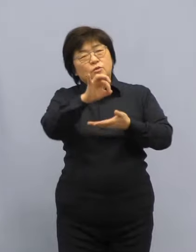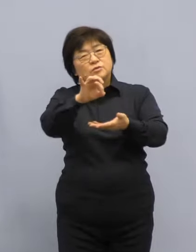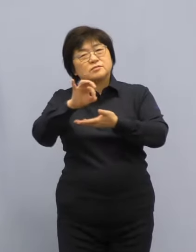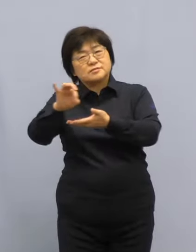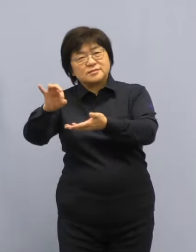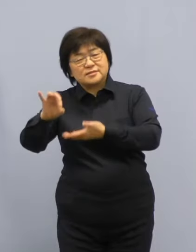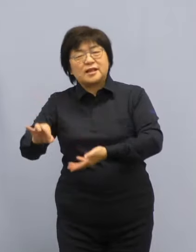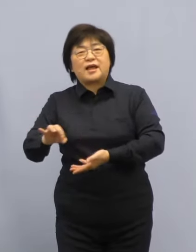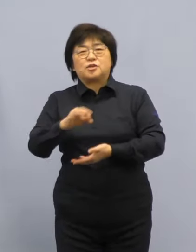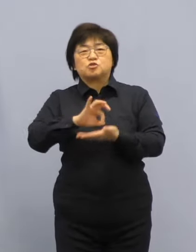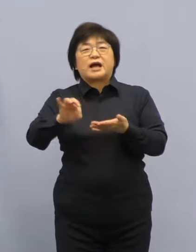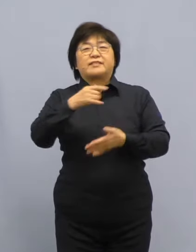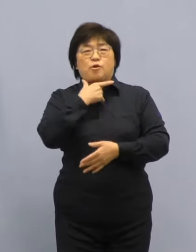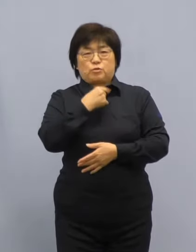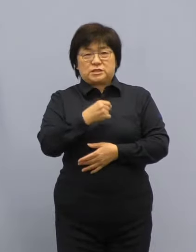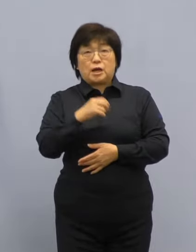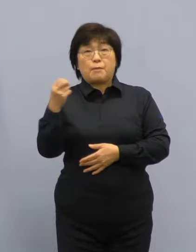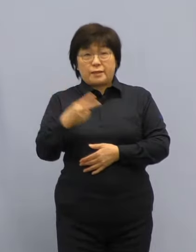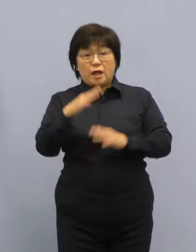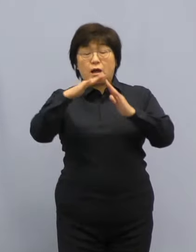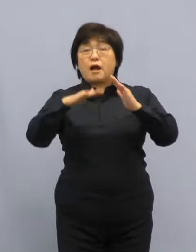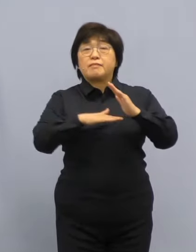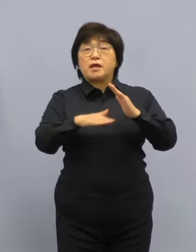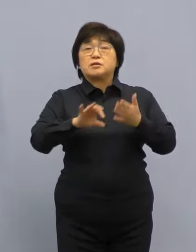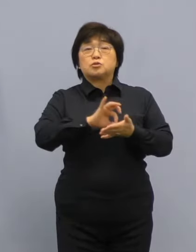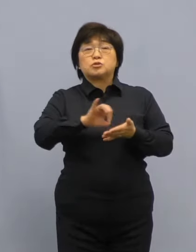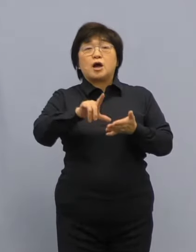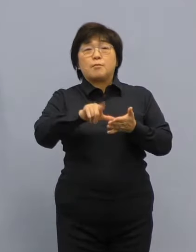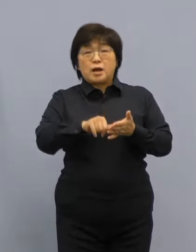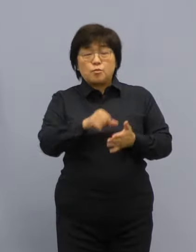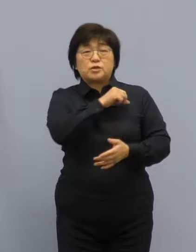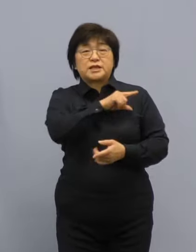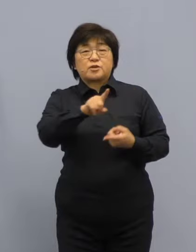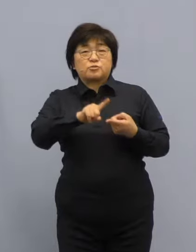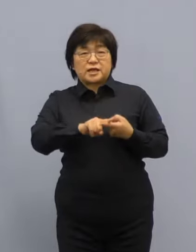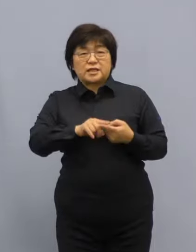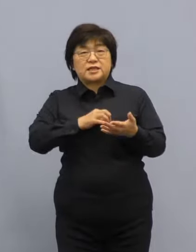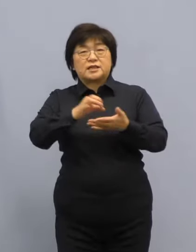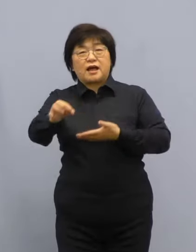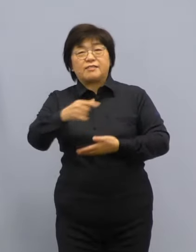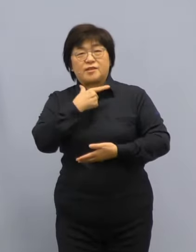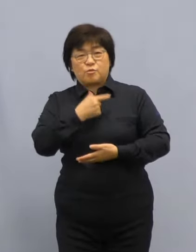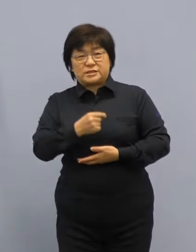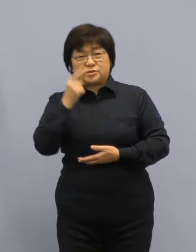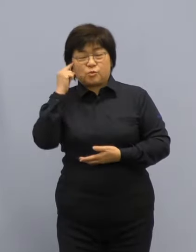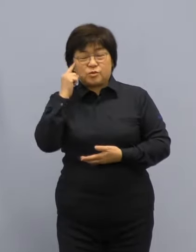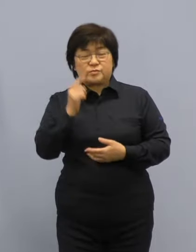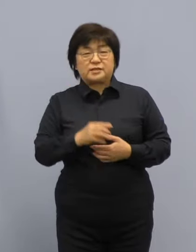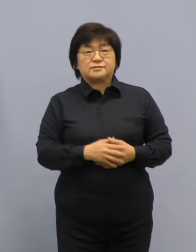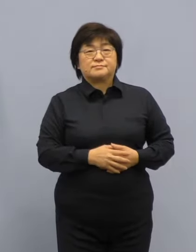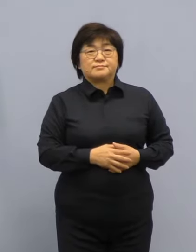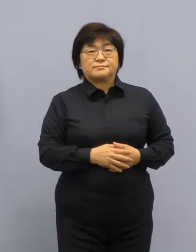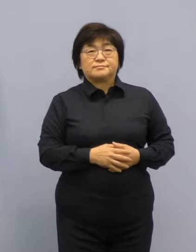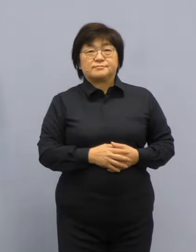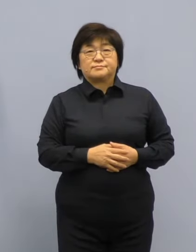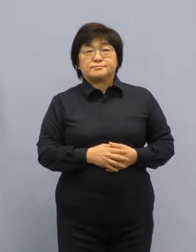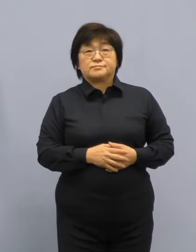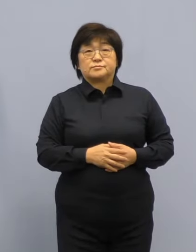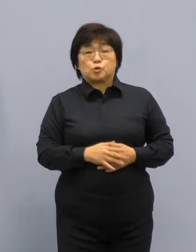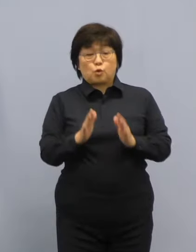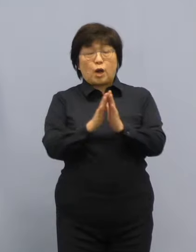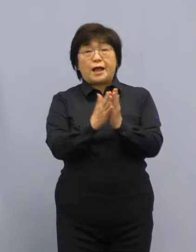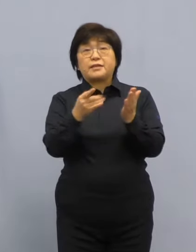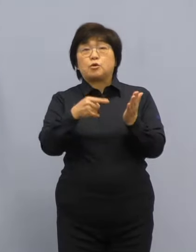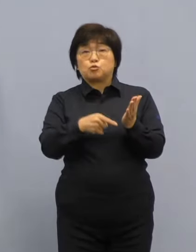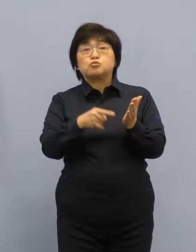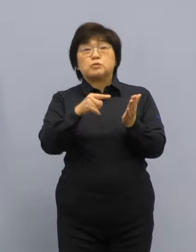ですね、またご家庭におきましても積極的にご利用いただければというふうに思います。またこのギフトカタログ